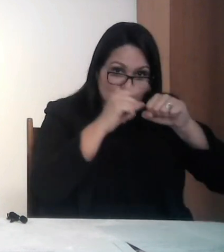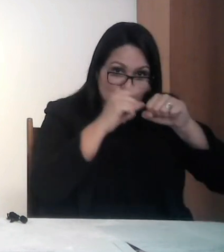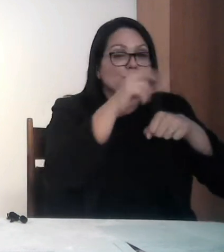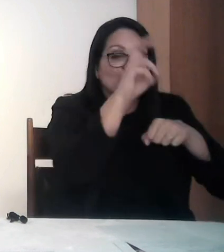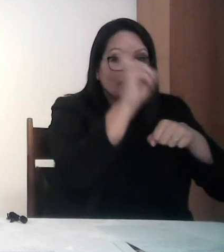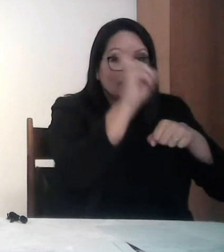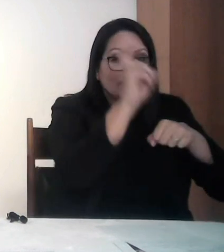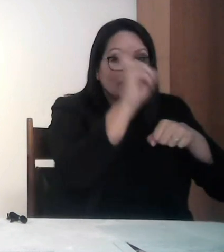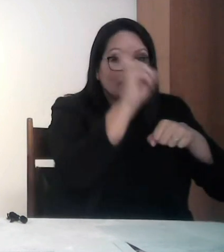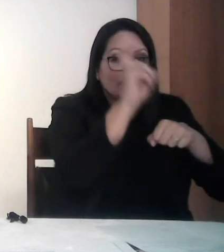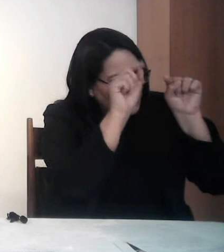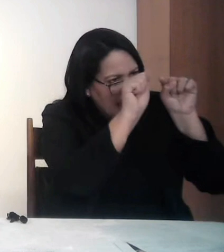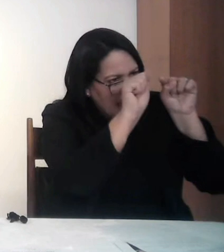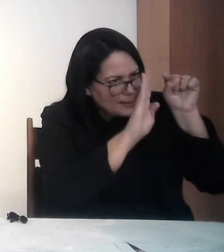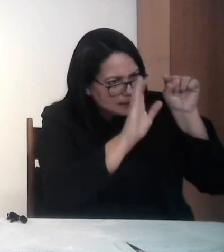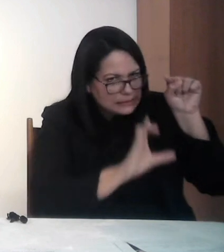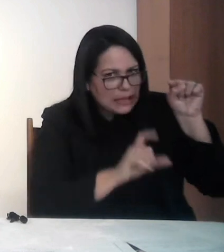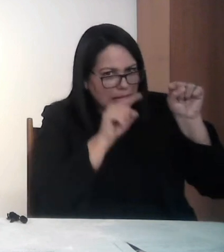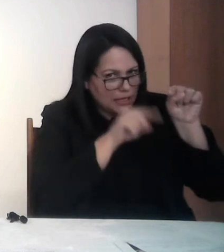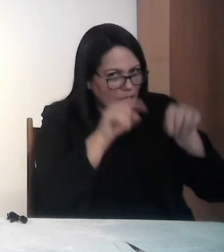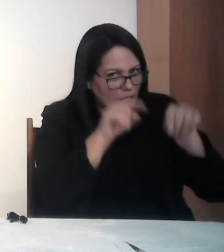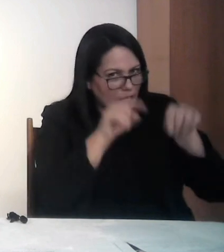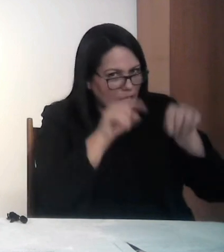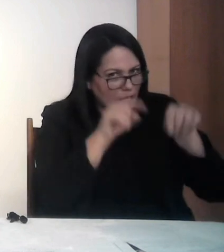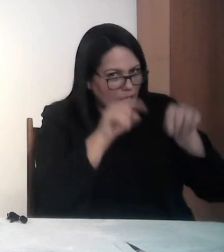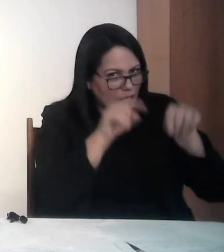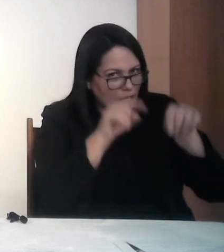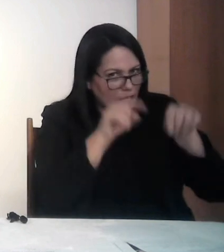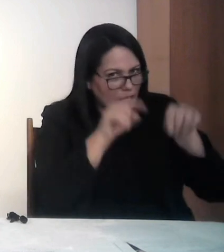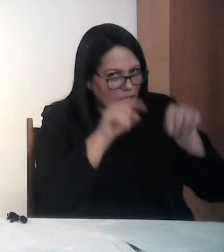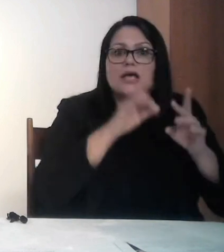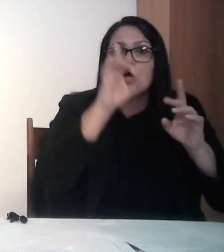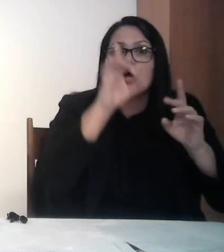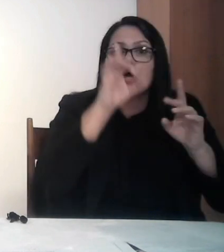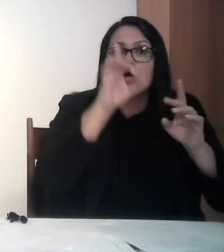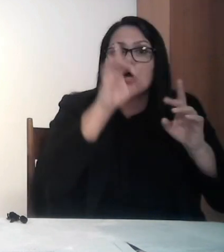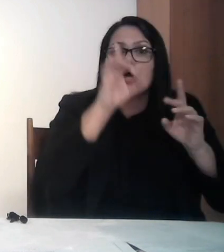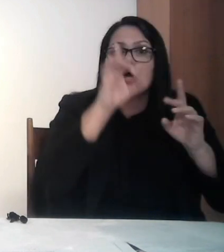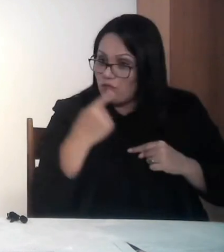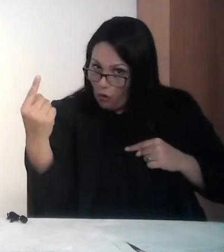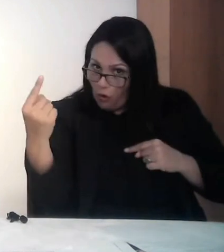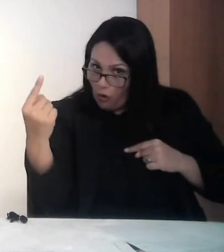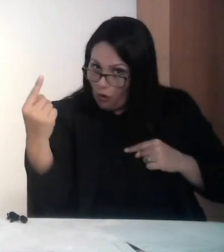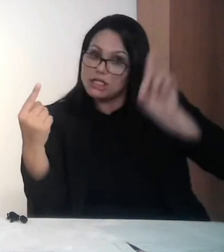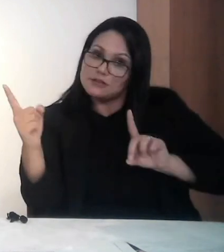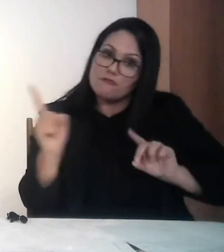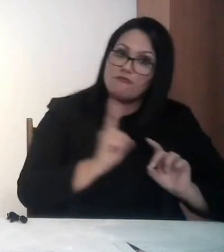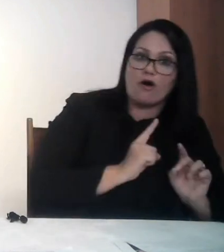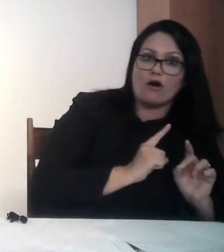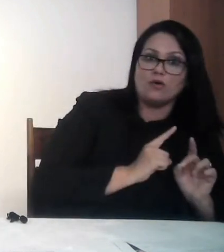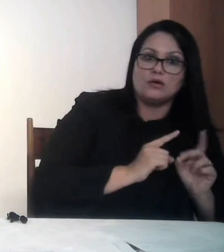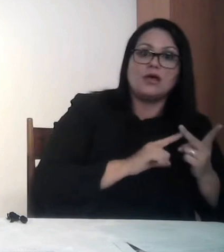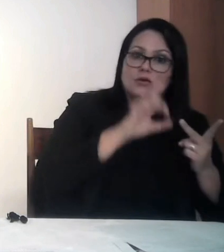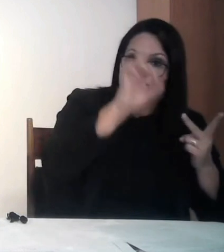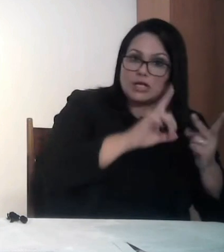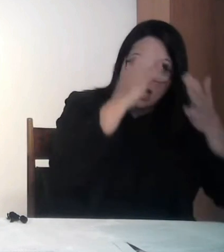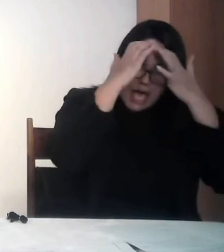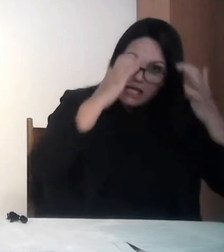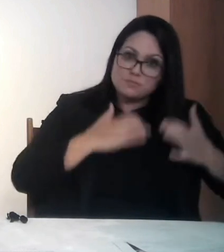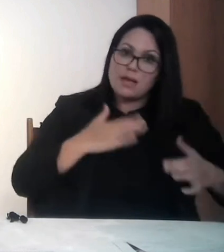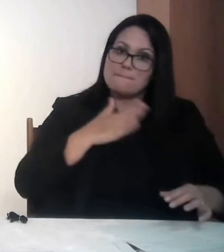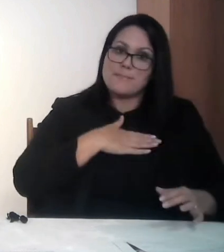e direitos individuais, é o direito de ir e vir, é o direito ao trabalho. É o direito à crença religiosa,